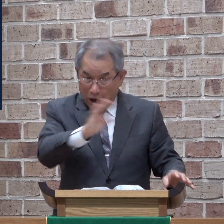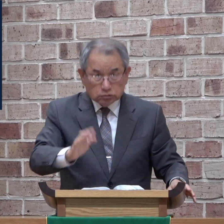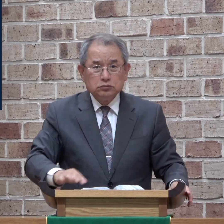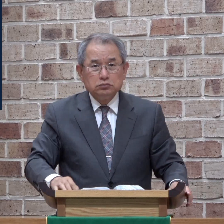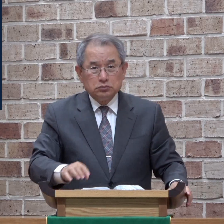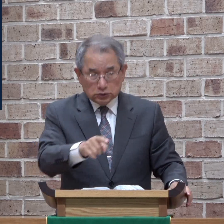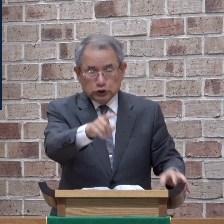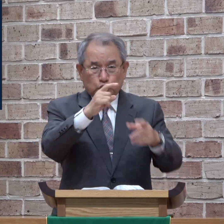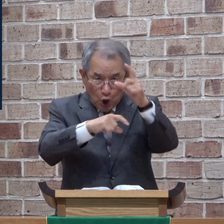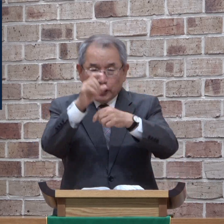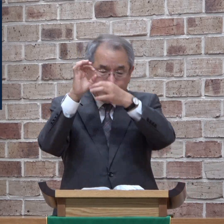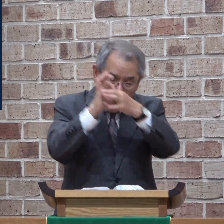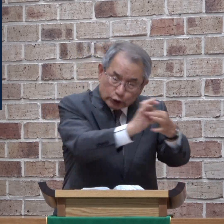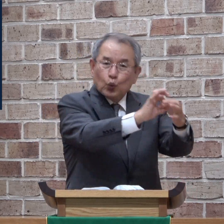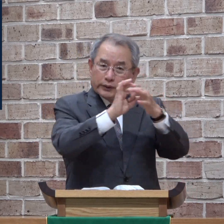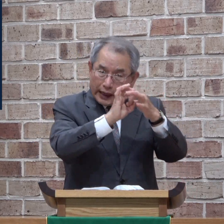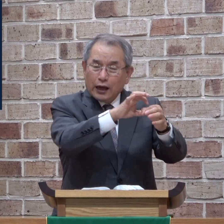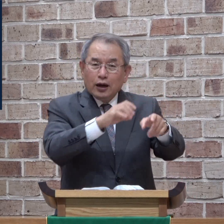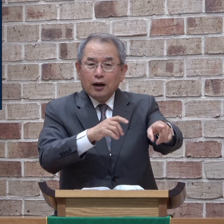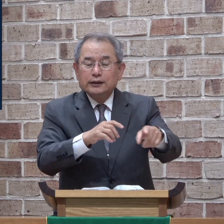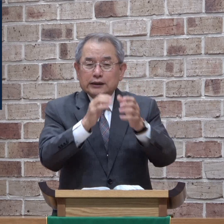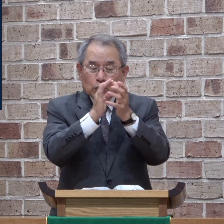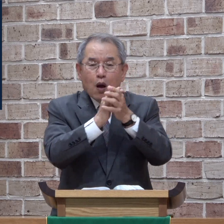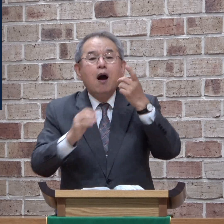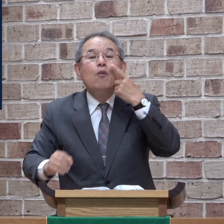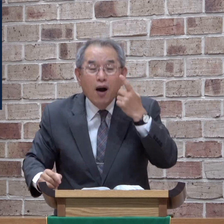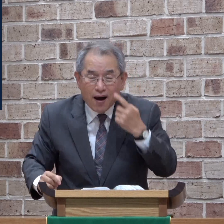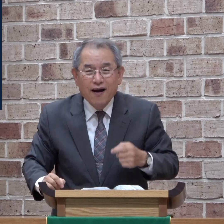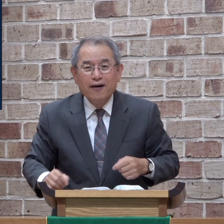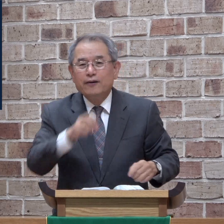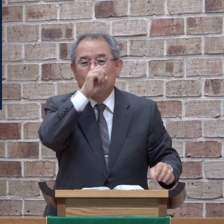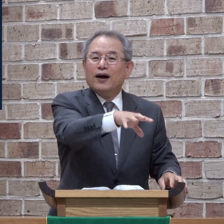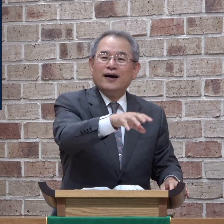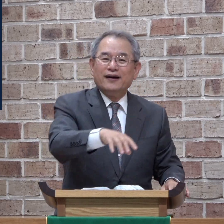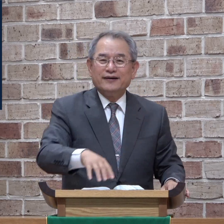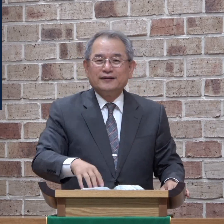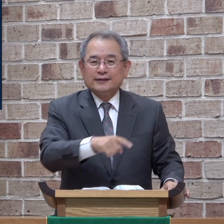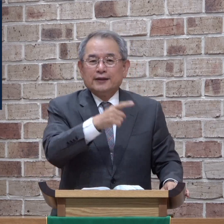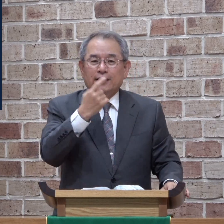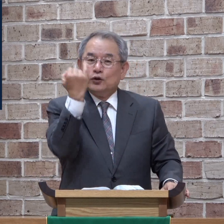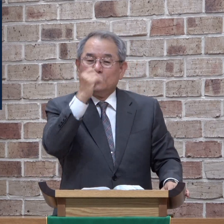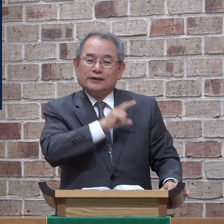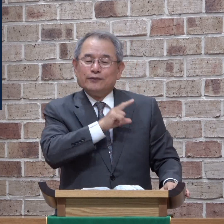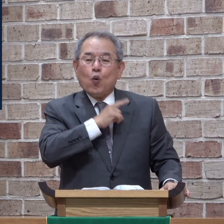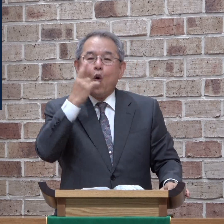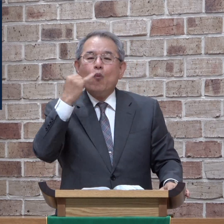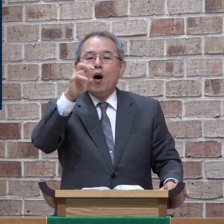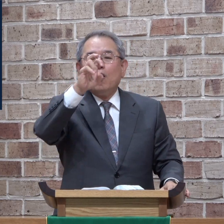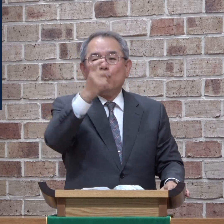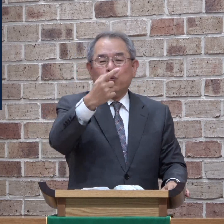이 기도가 헛된 것입니까? 라고 했을 때 계속해서 기도하라고 말씀을 들었습니다. 그 어머니 모니카가